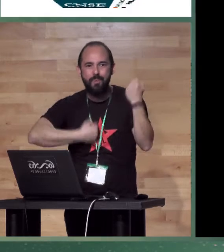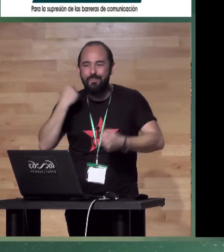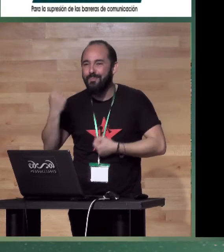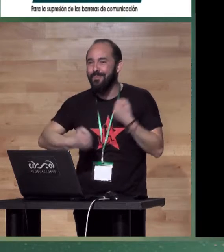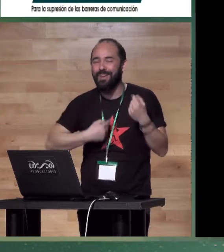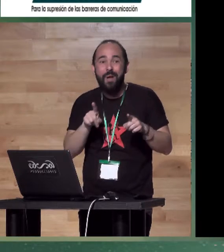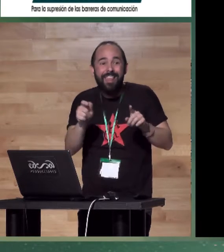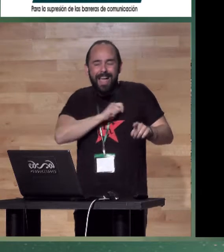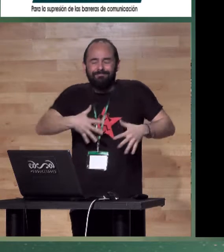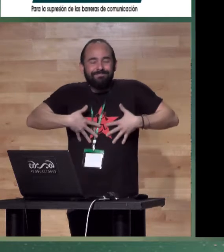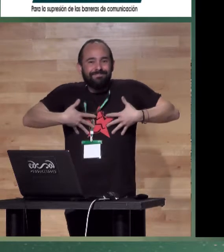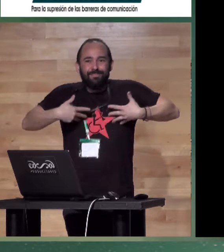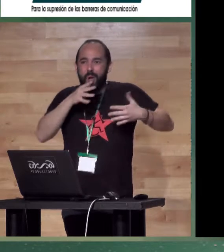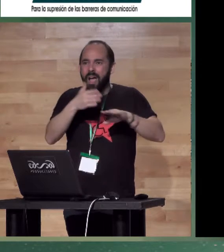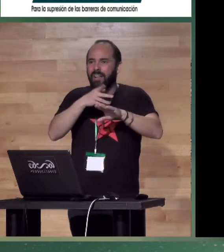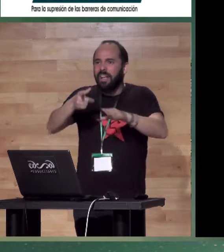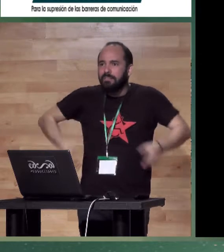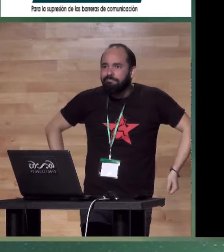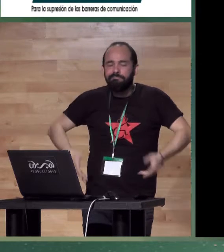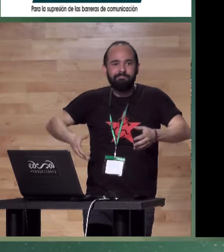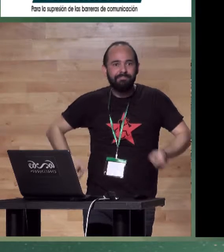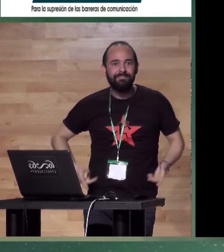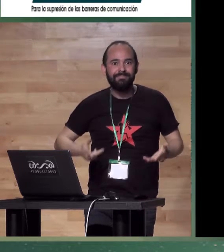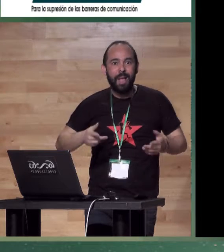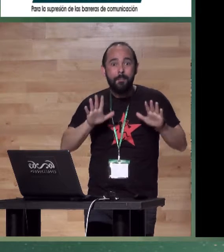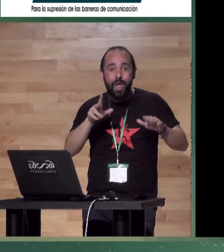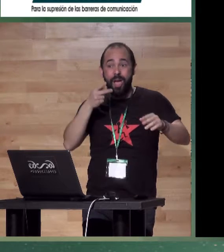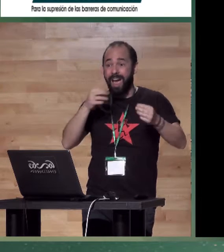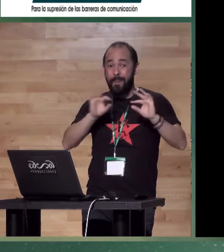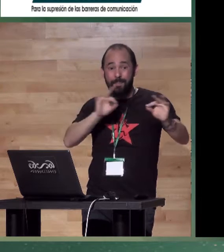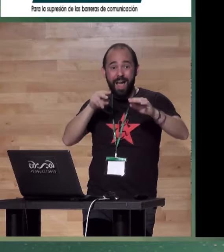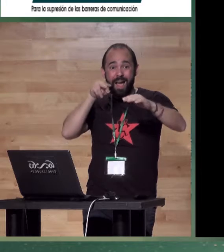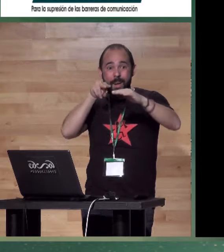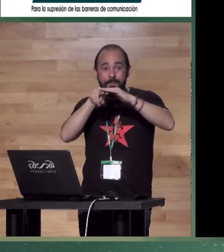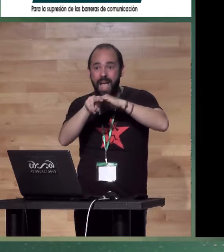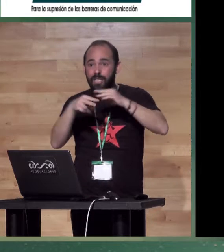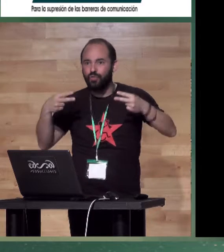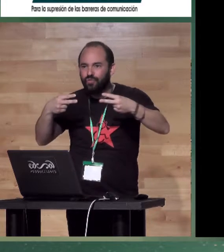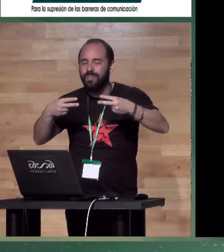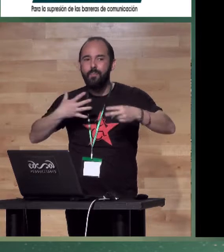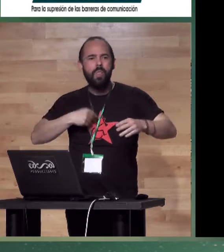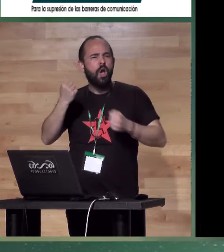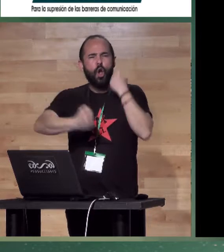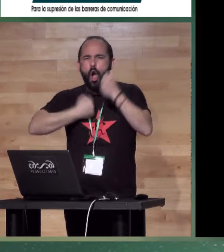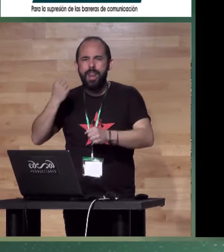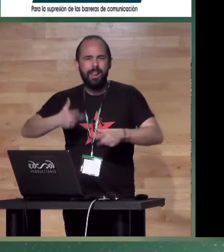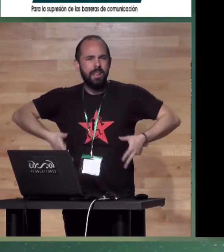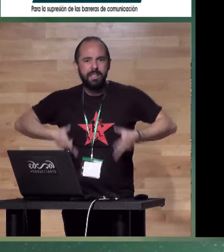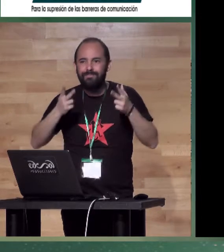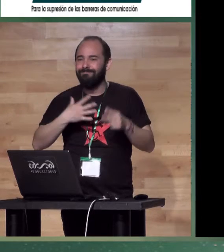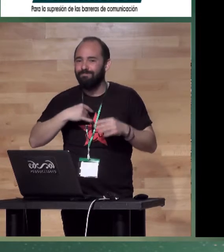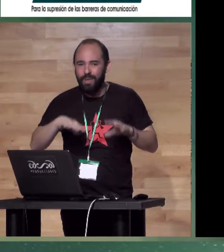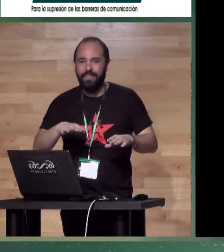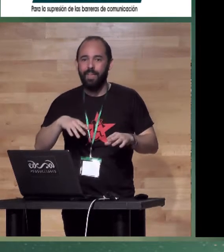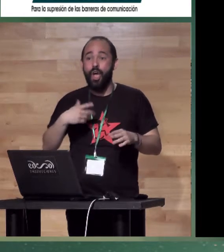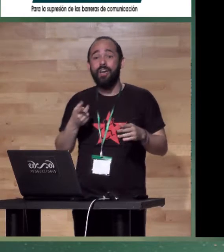puede andar, puede correr. Y eso emociona. En fin, ha dejado la silla de ruedas atrás. Y todo porque se ha preparado, le han